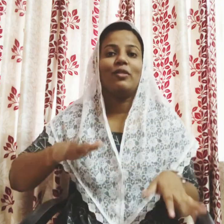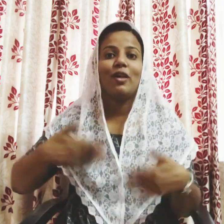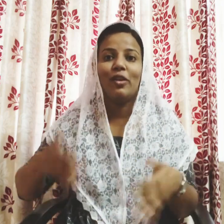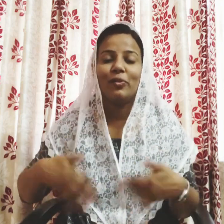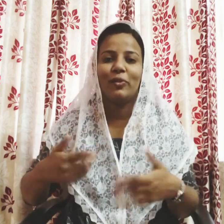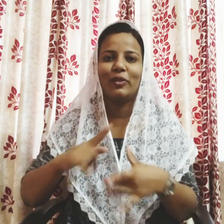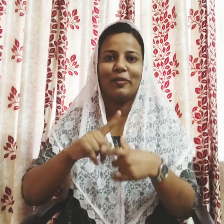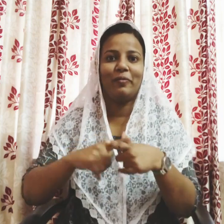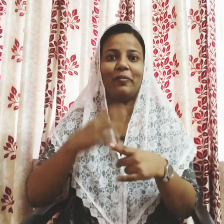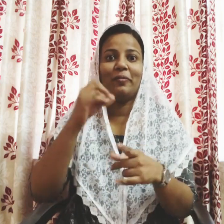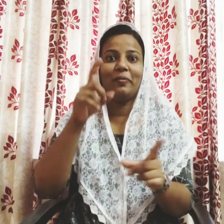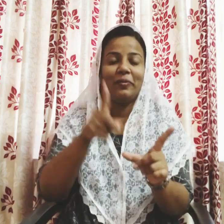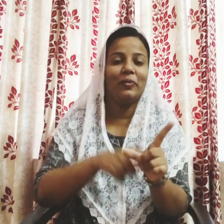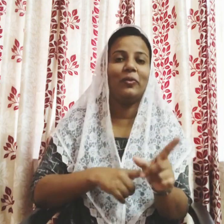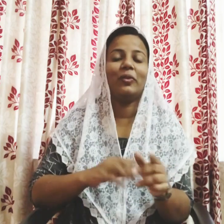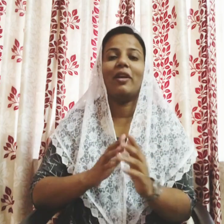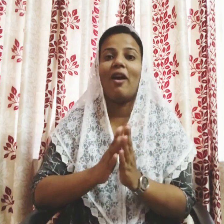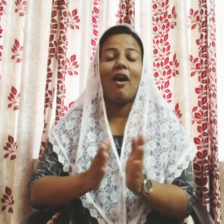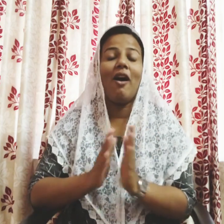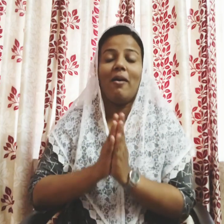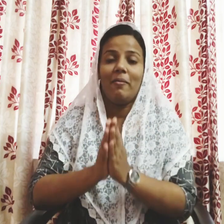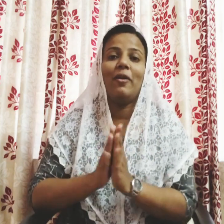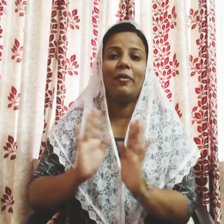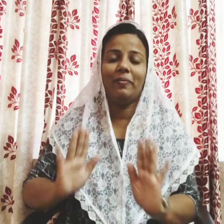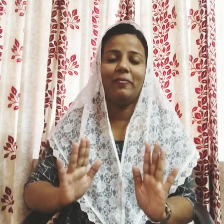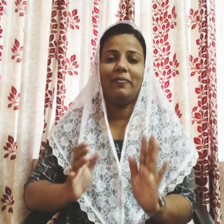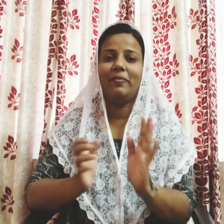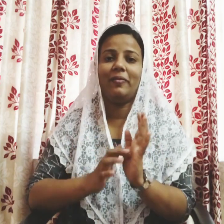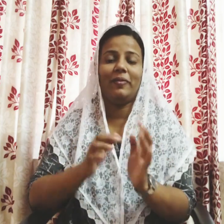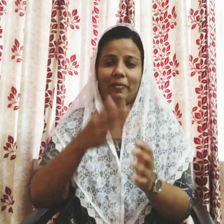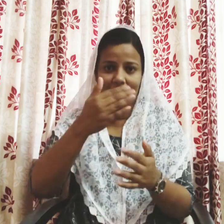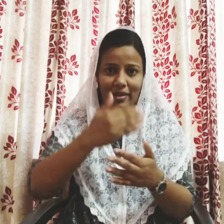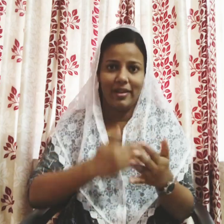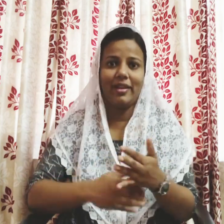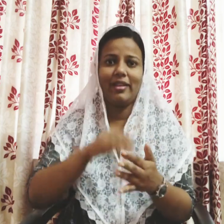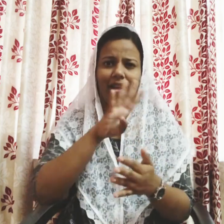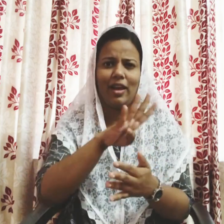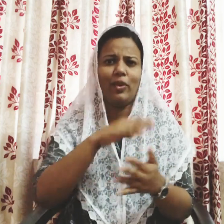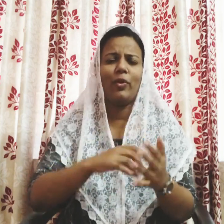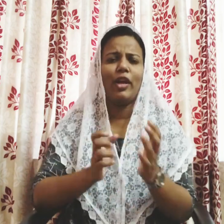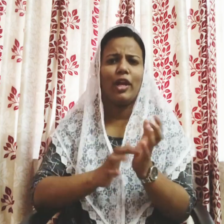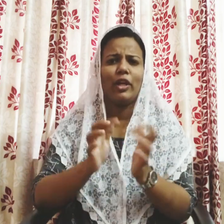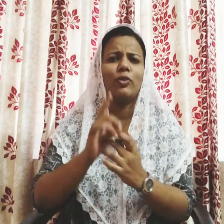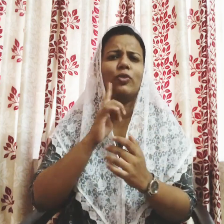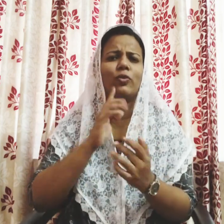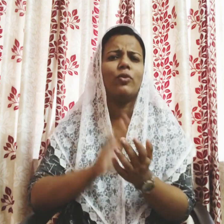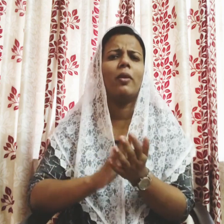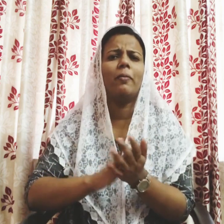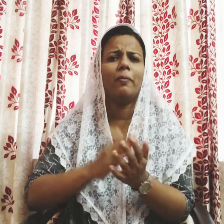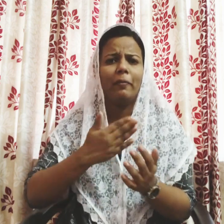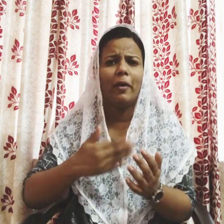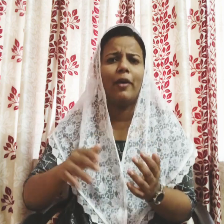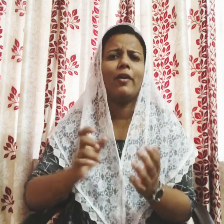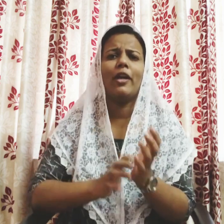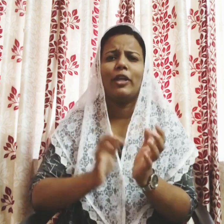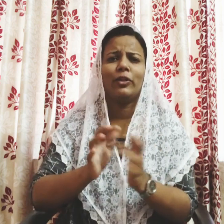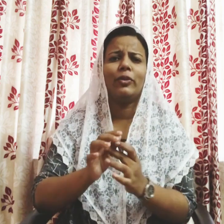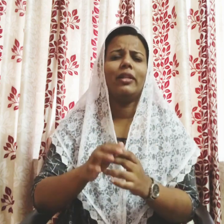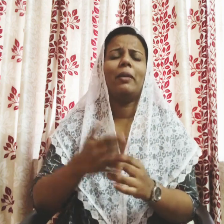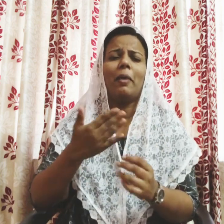അതെ അവർ സന്തോഷത്തോടെ ആനന്ദിക്കും. 4-ാം ഭാഗം പറഞ്ഞു, ദൈവത്തിന് സ്തുതി പാടുവീൻ, അവൻ്റെ നാമത്തിന് സ്തുതി പാടുവീൻ. ഇന്ന് പ്രഭാതത്തിൽ